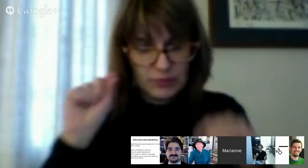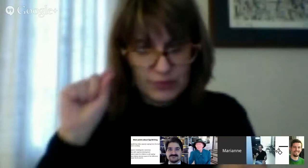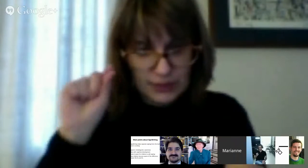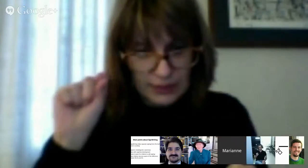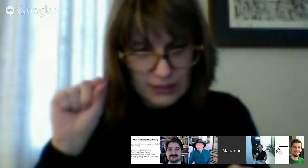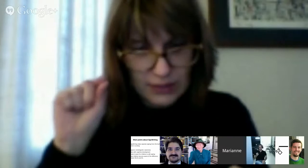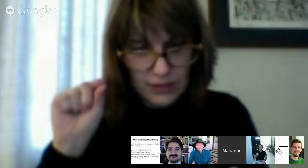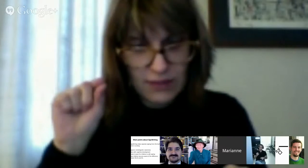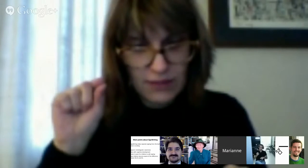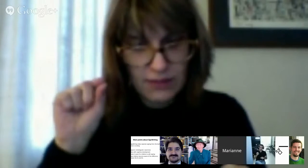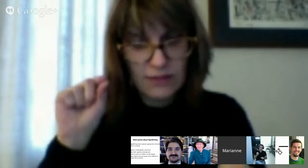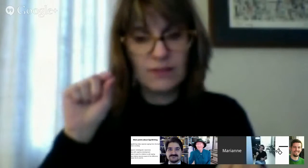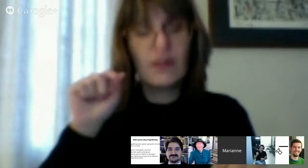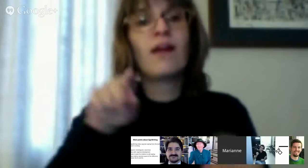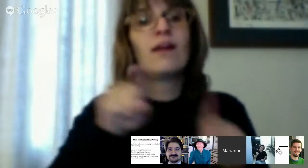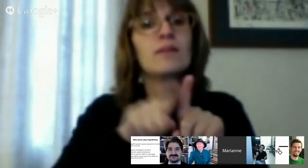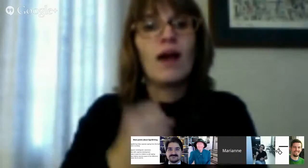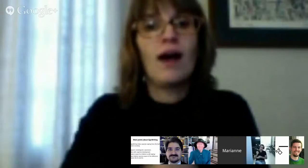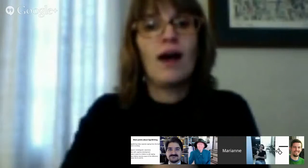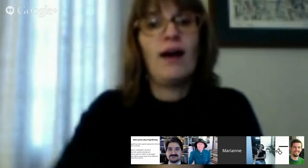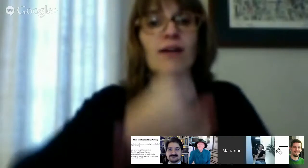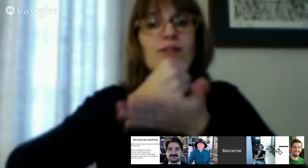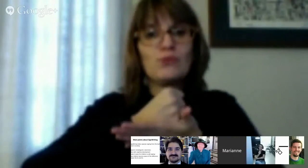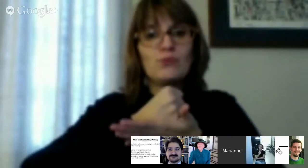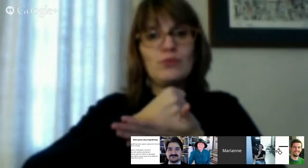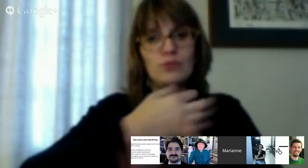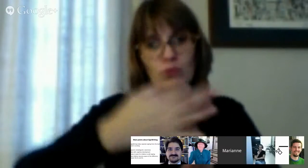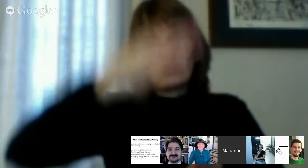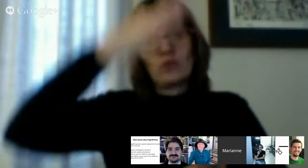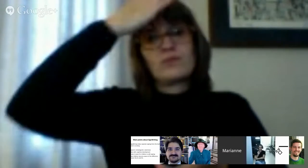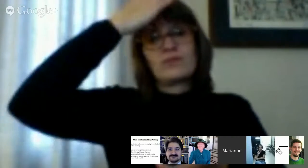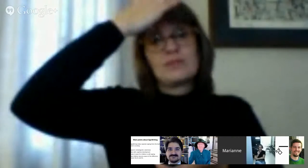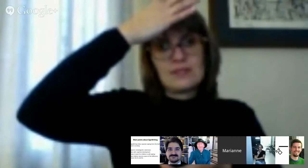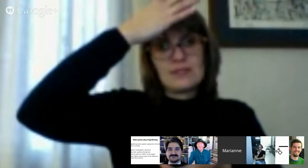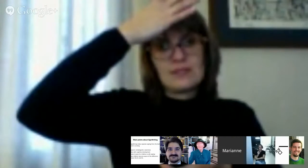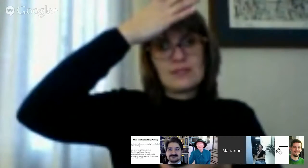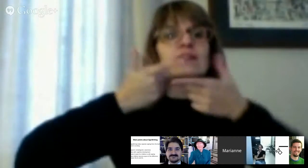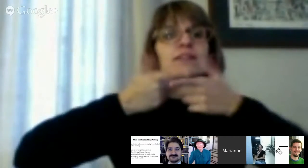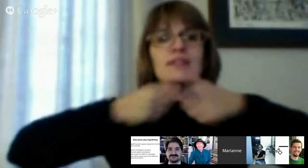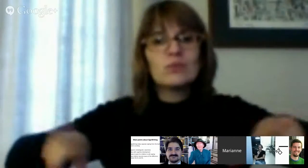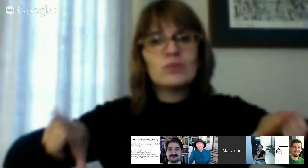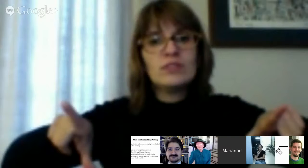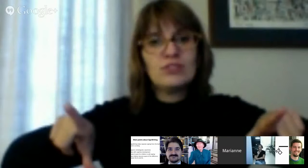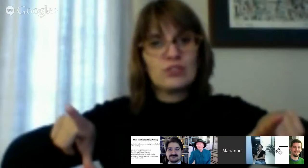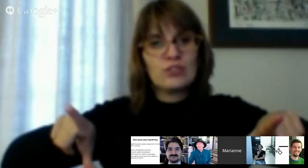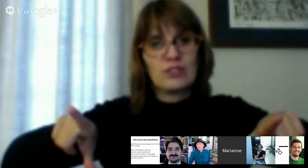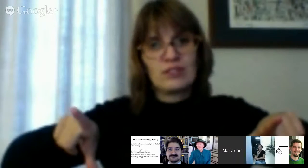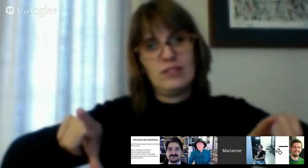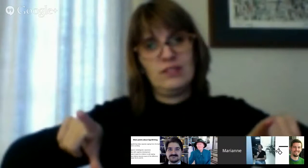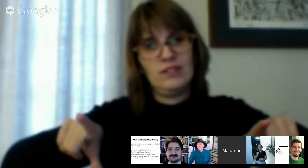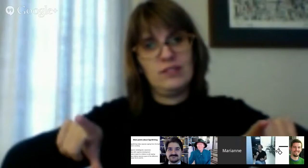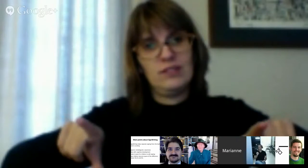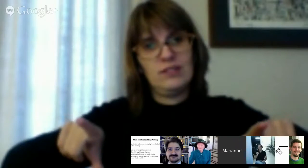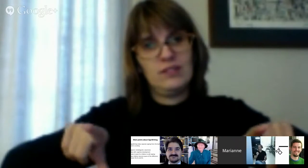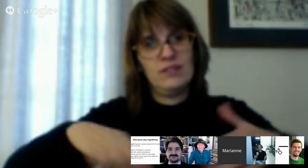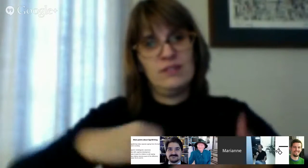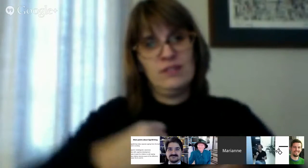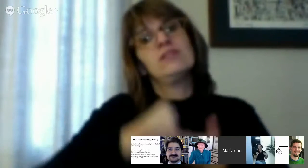língua. Isso, tanto as crianças brasileiras quanto as crianças francesas. E também nos ajudou a ter uma